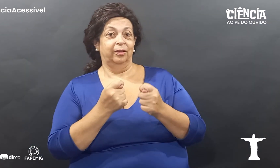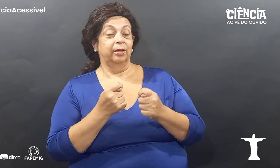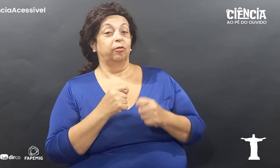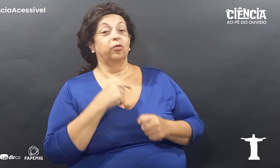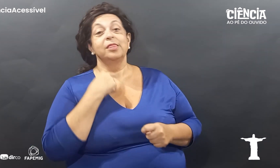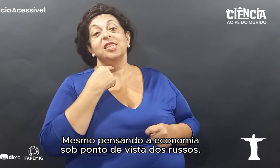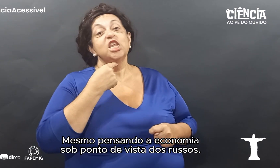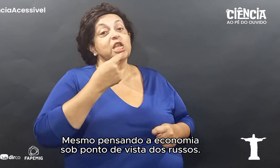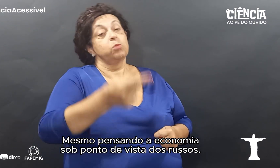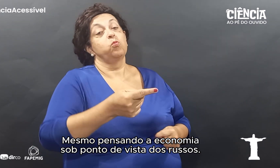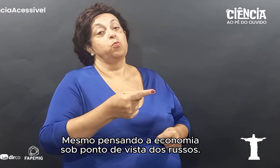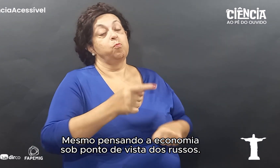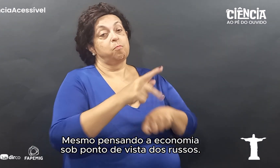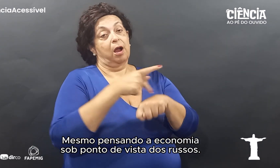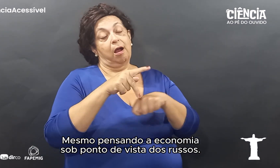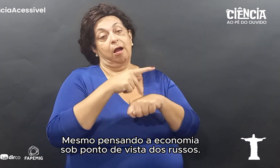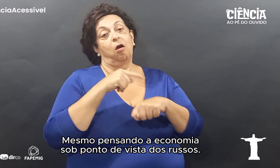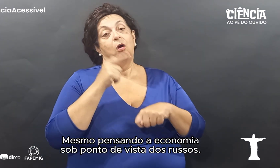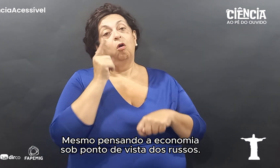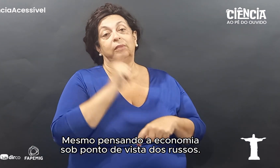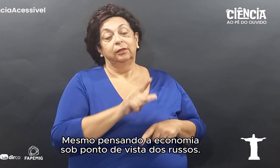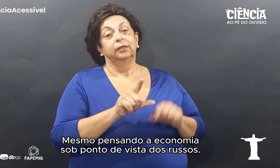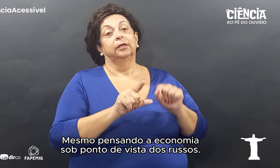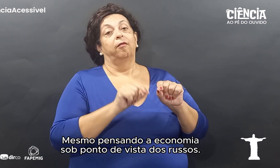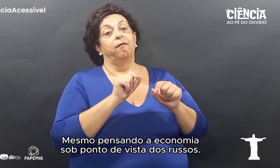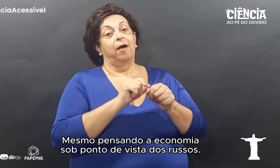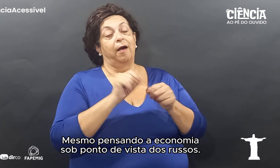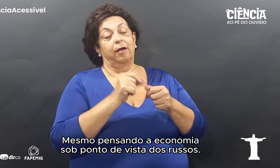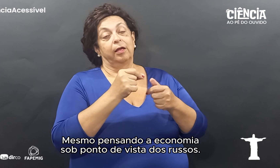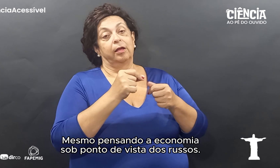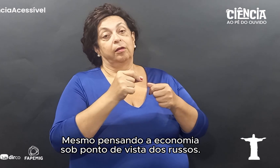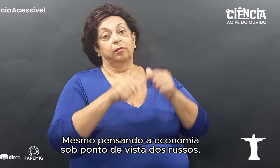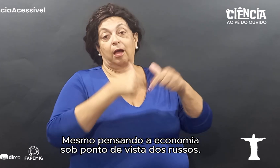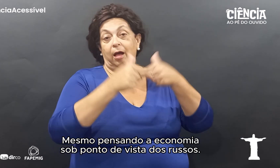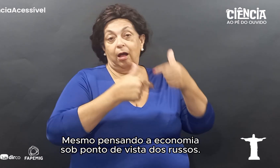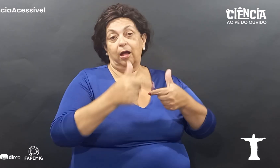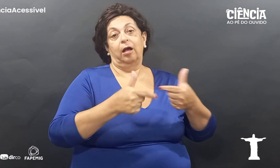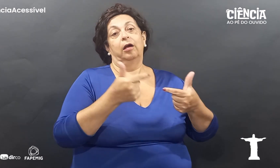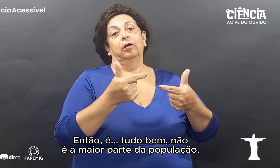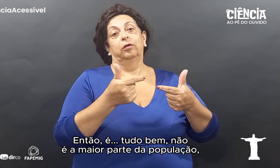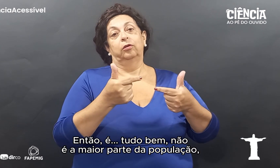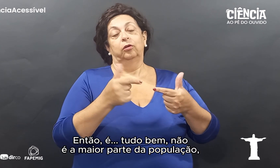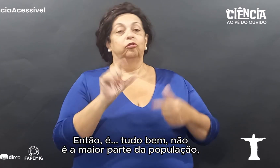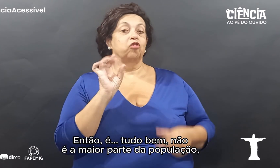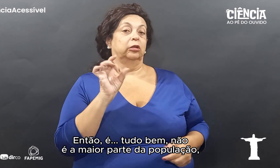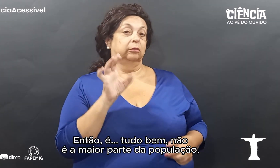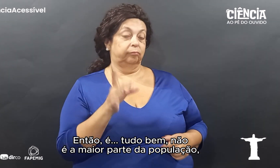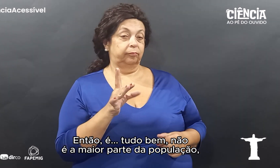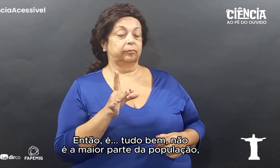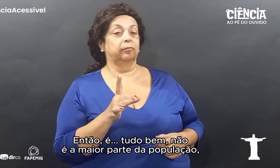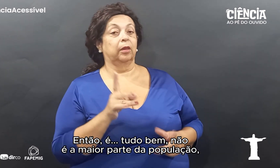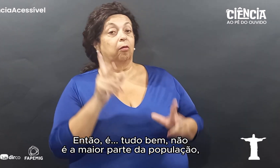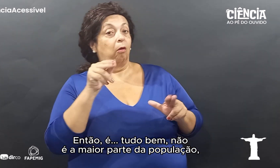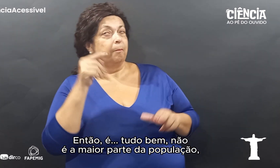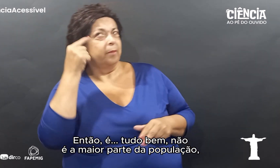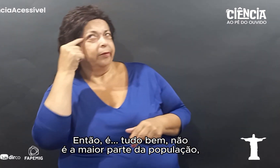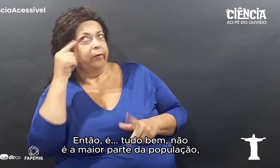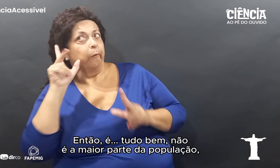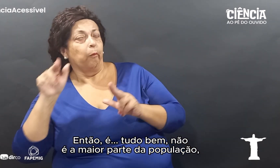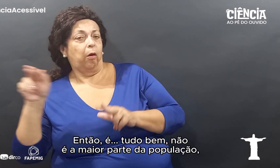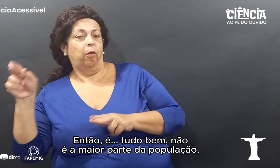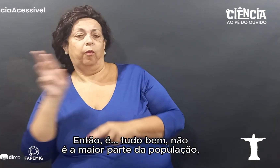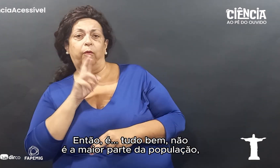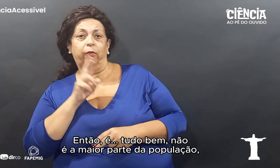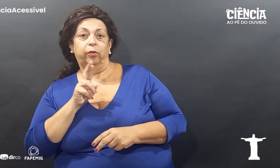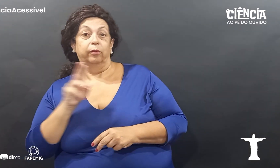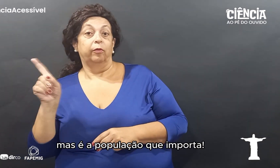sozinho. Mesmo pensando a economia sob o ponto de vista dos russos. Então, tudo bem, não é a maior